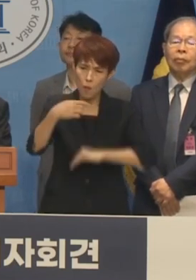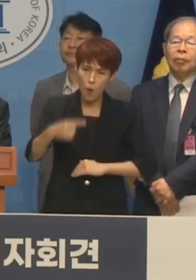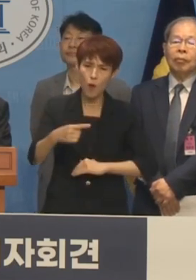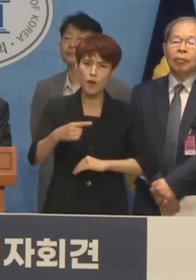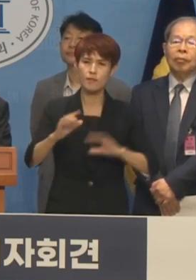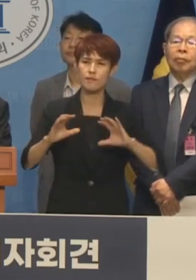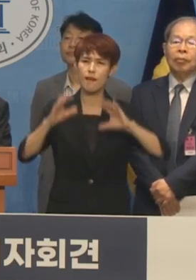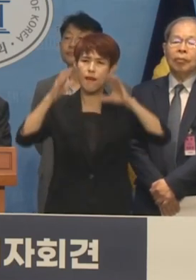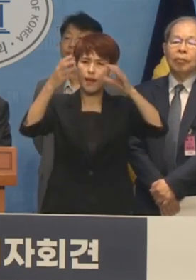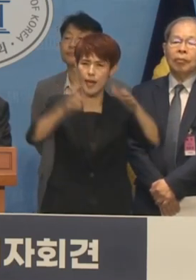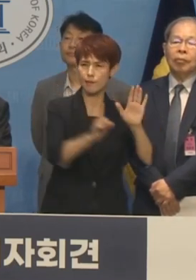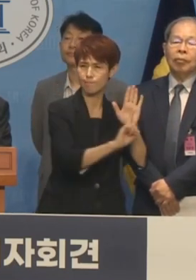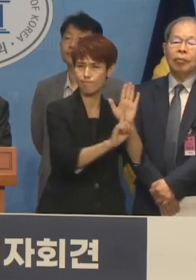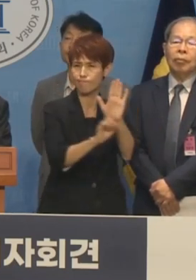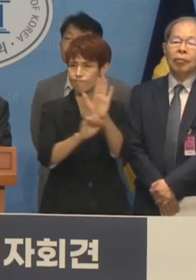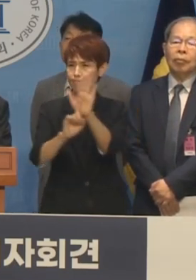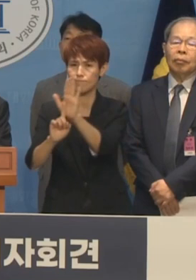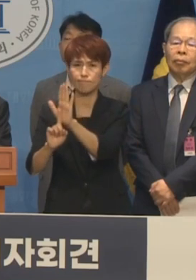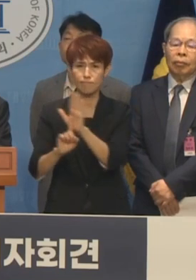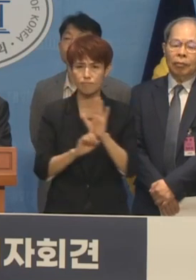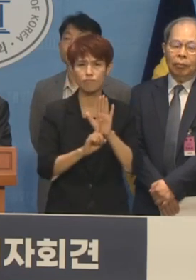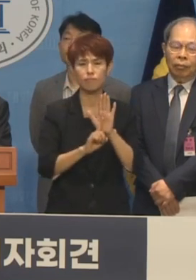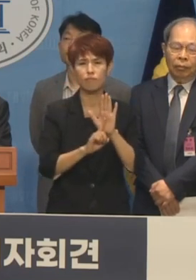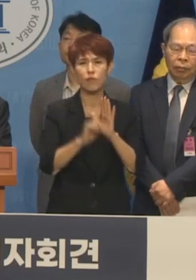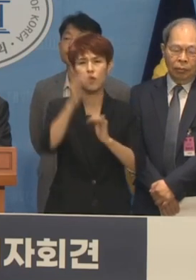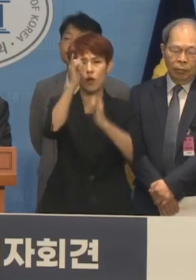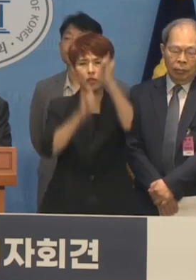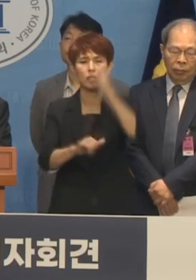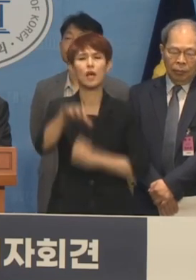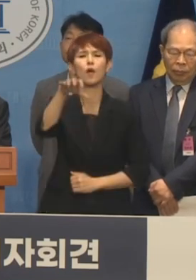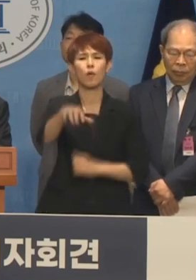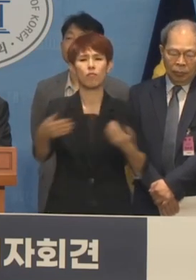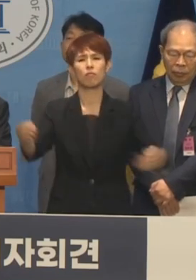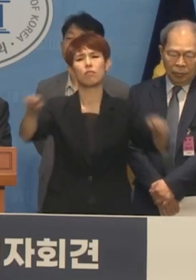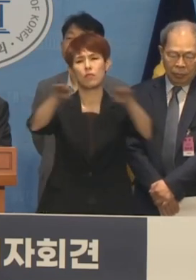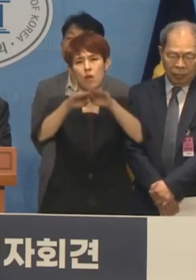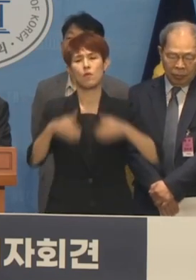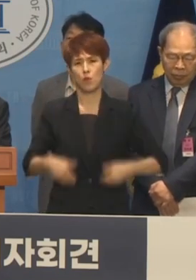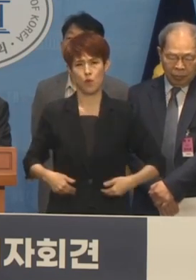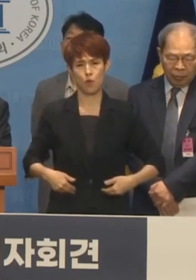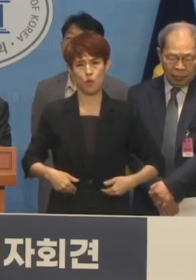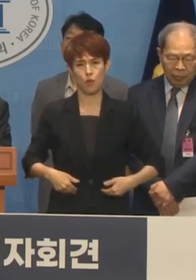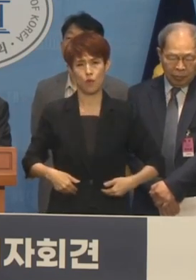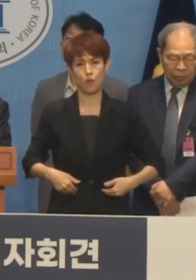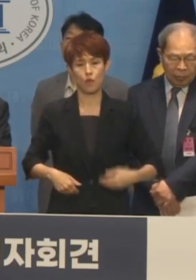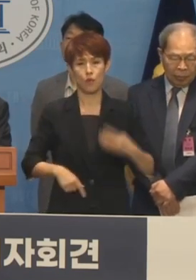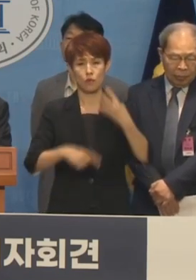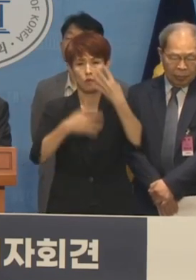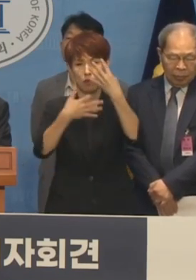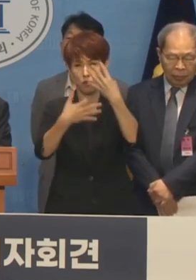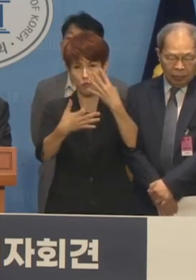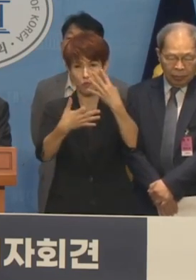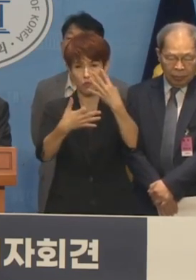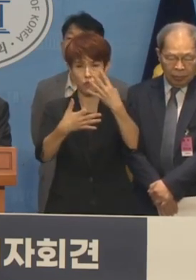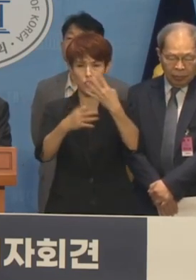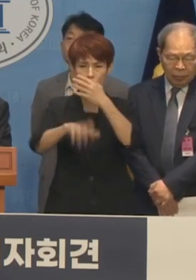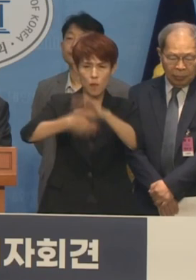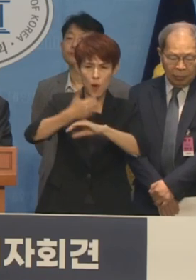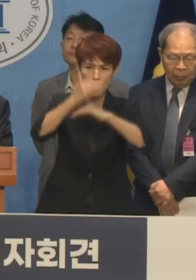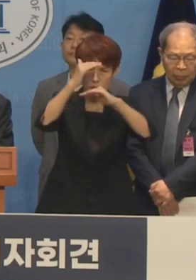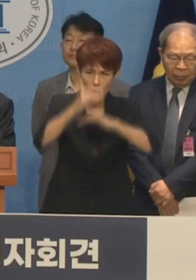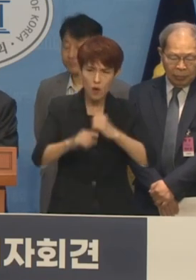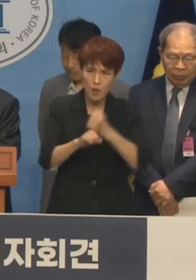세계에 알릴 수 있는 그러한 역사관도 우리가 건립해갖고 4월 혁명을 시민들한테 제대로 알려야 된다고